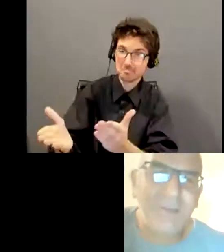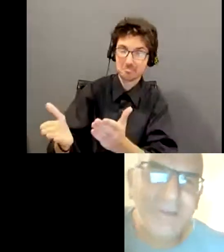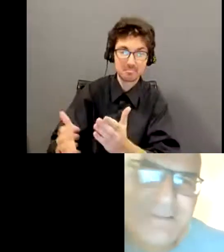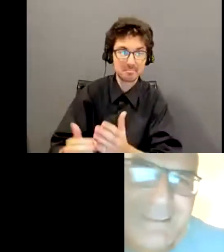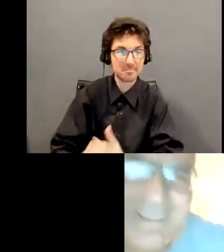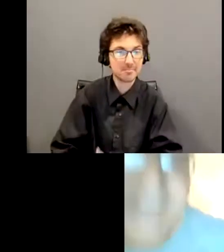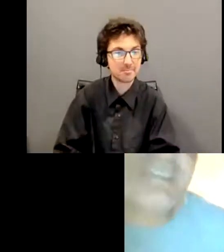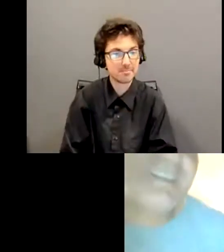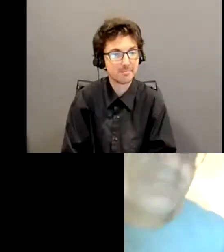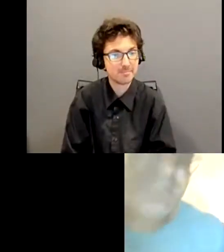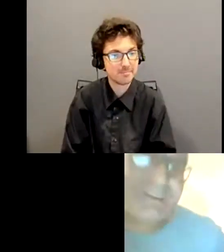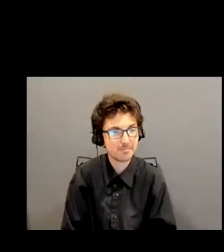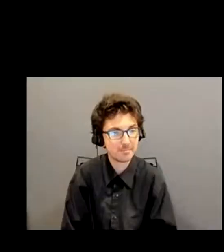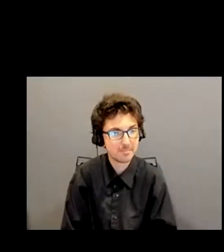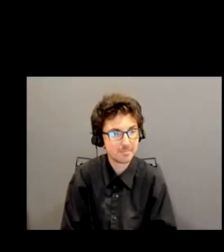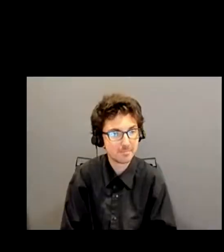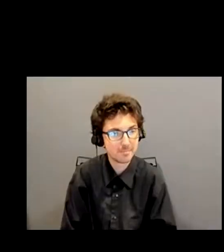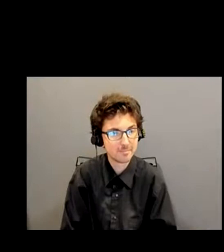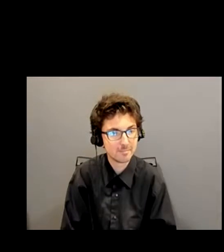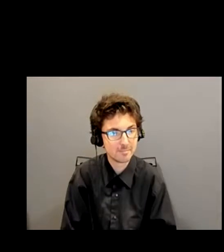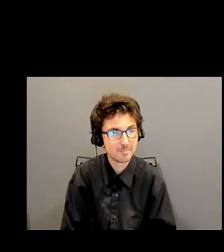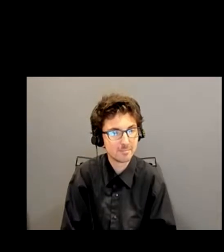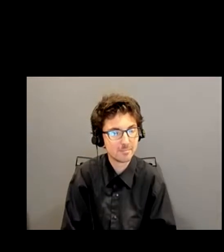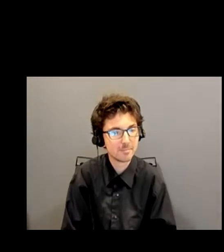مرحبا اسمي سامي جبرين من